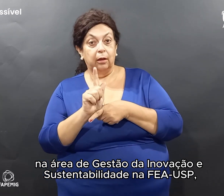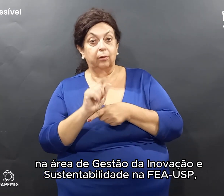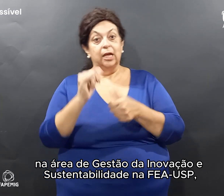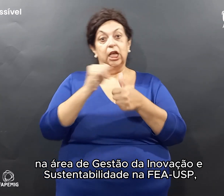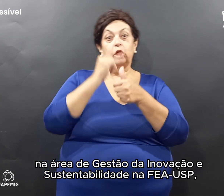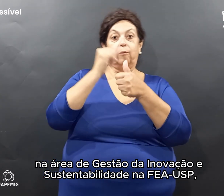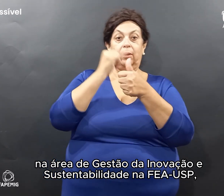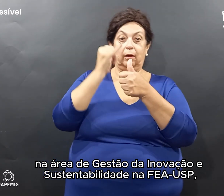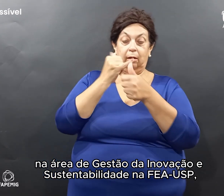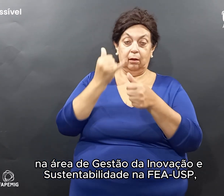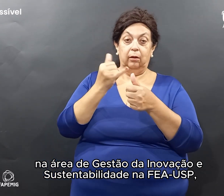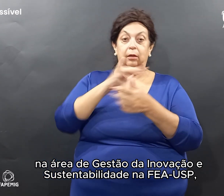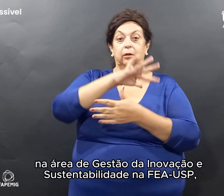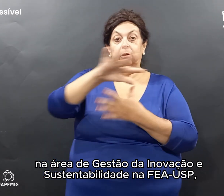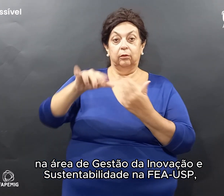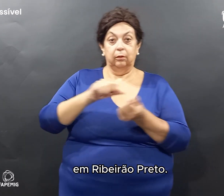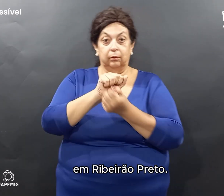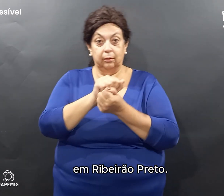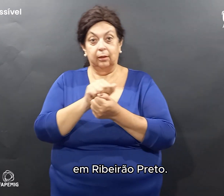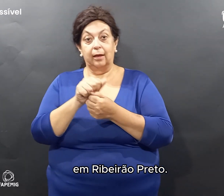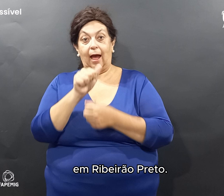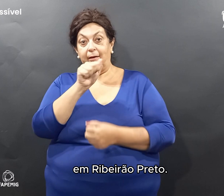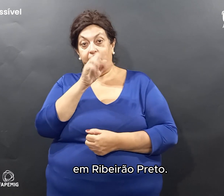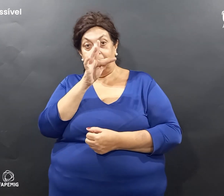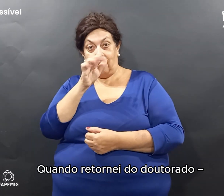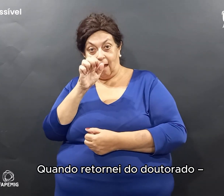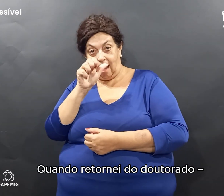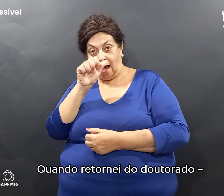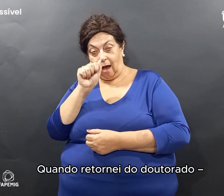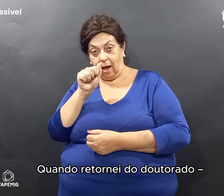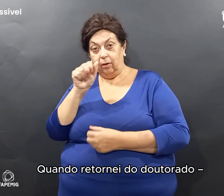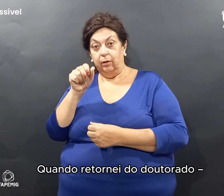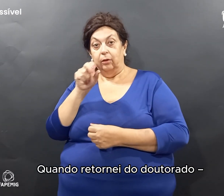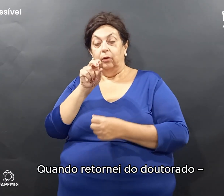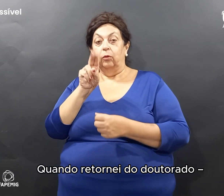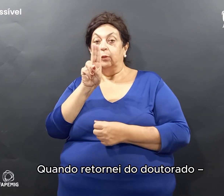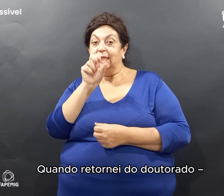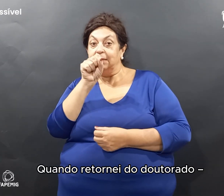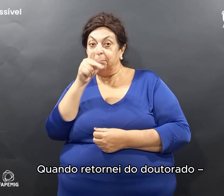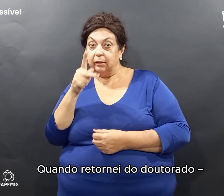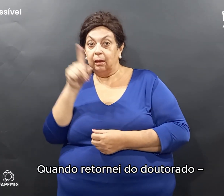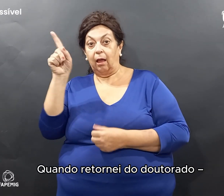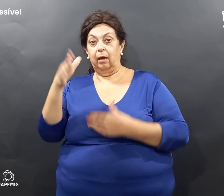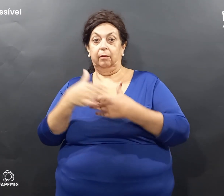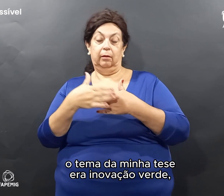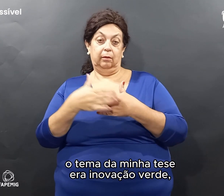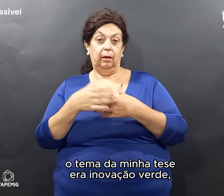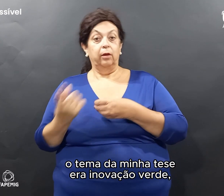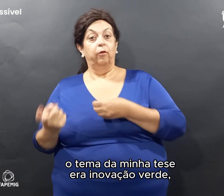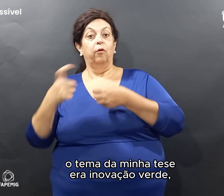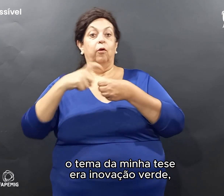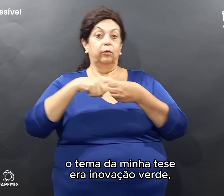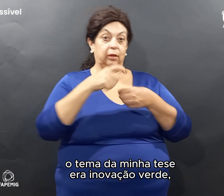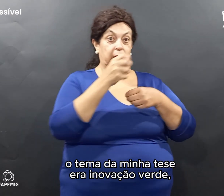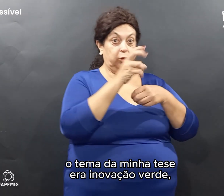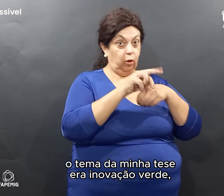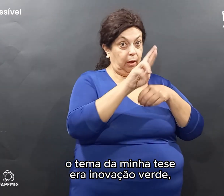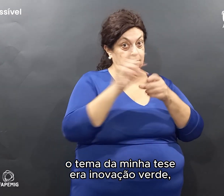sustentabilidade, na FEA USP, em Ribeirão Preto. Quando retornei do doutorado, o tema da minha tese era inovação